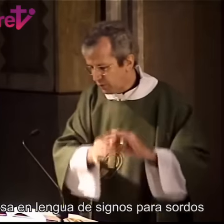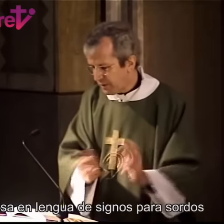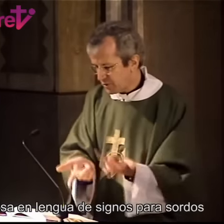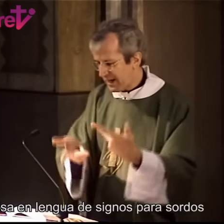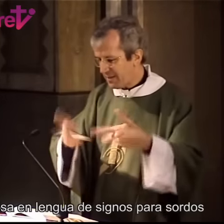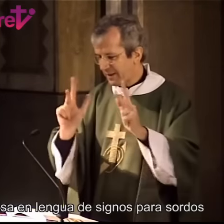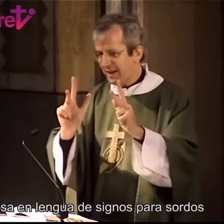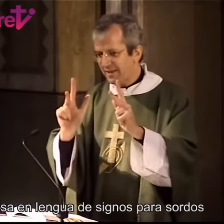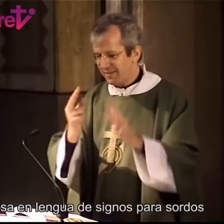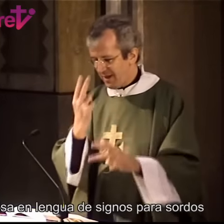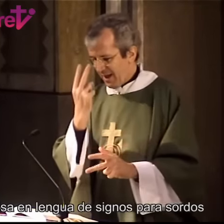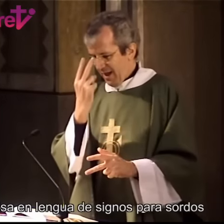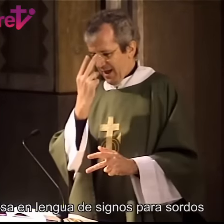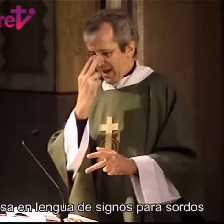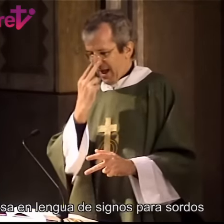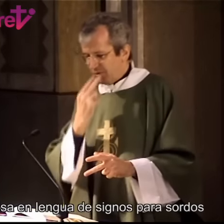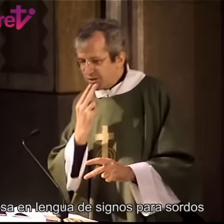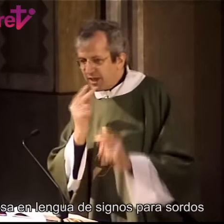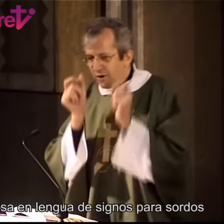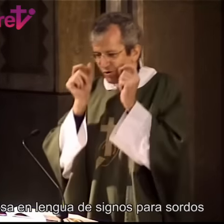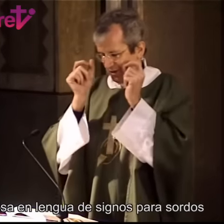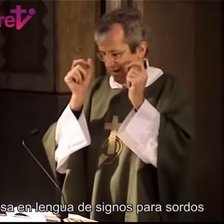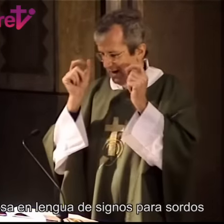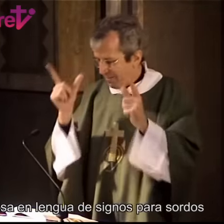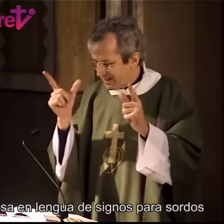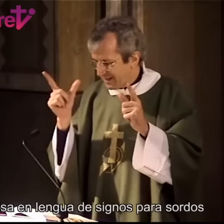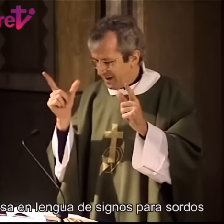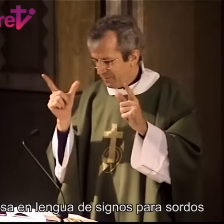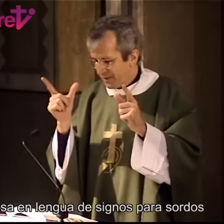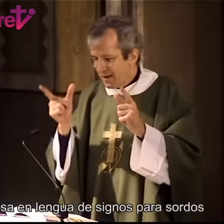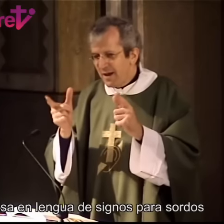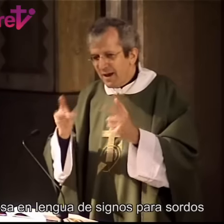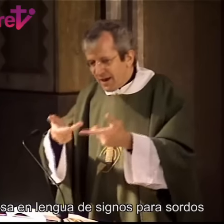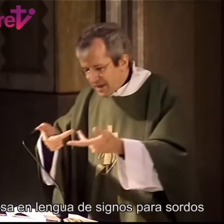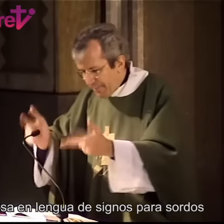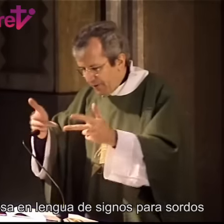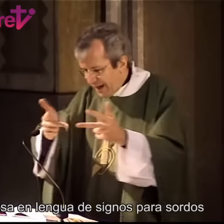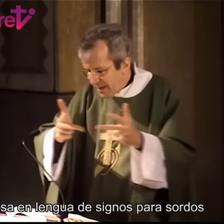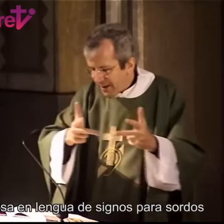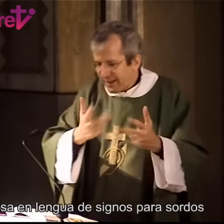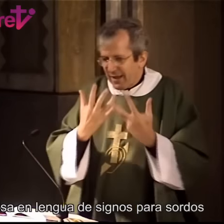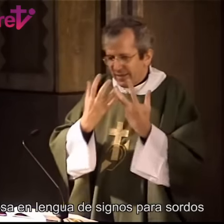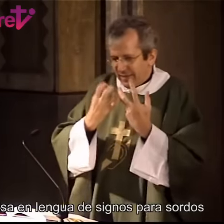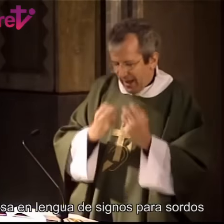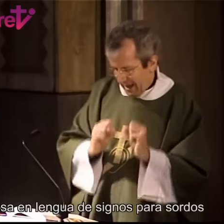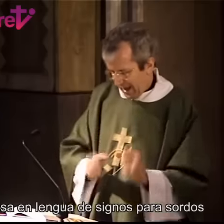cautivos la libertad, a los ciegos la vista, y a poner en libertad a